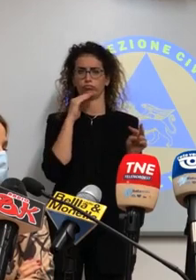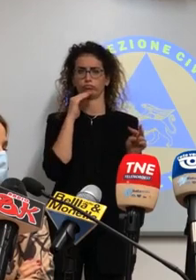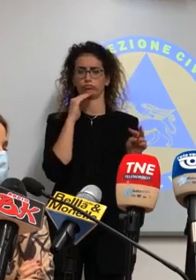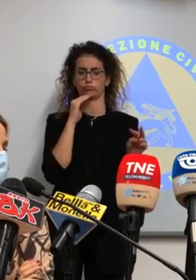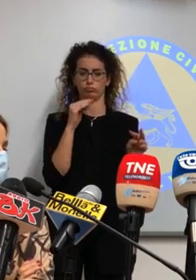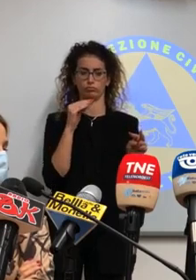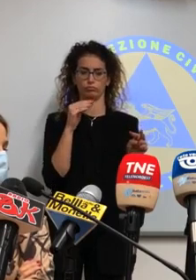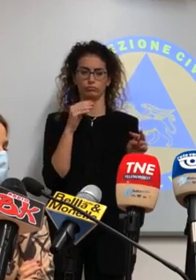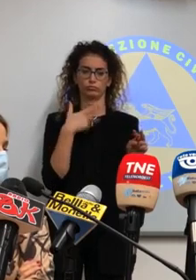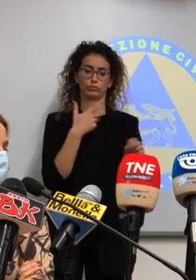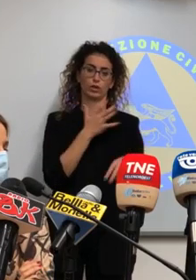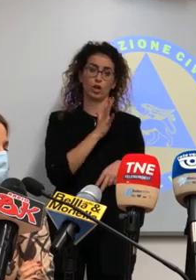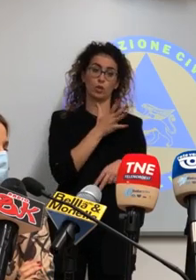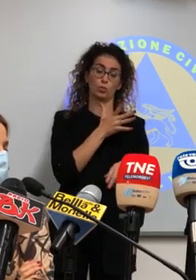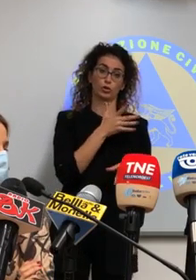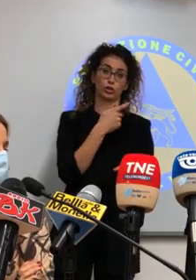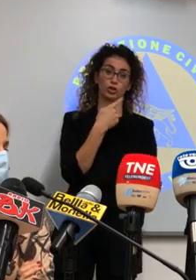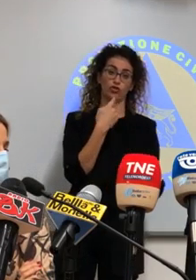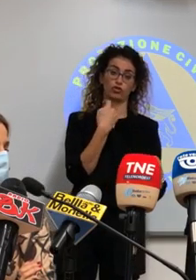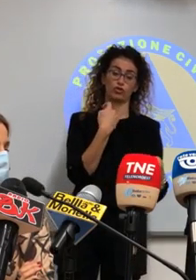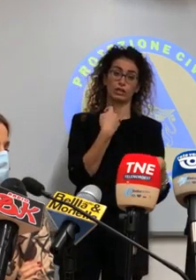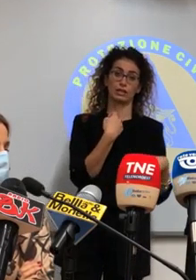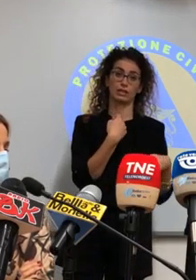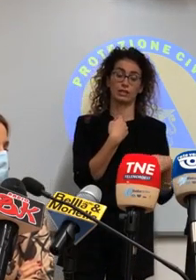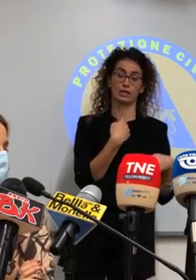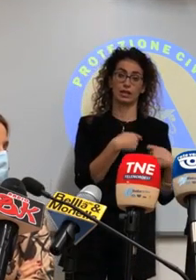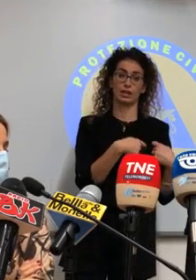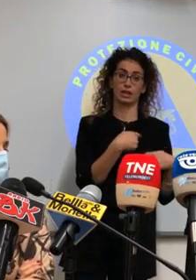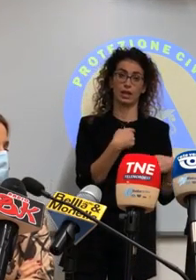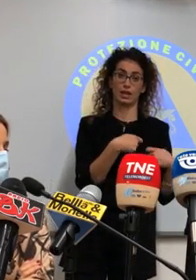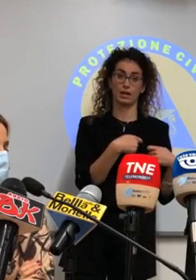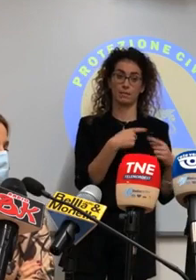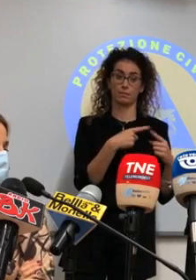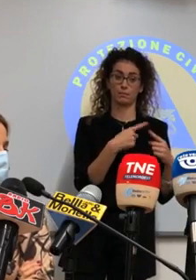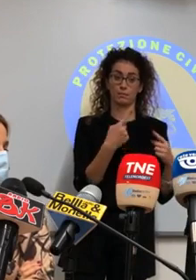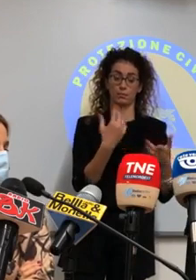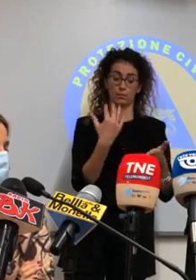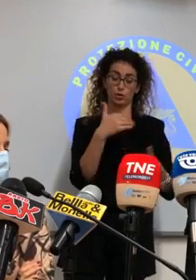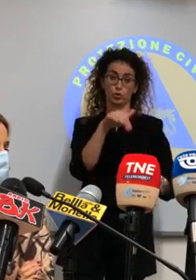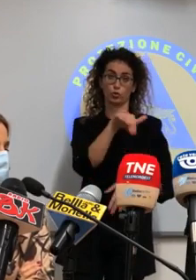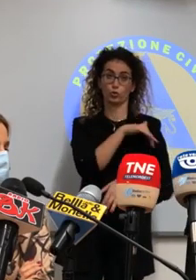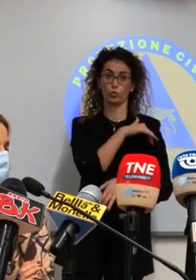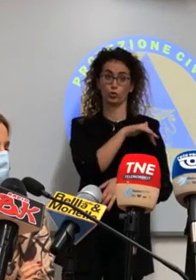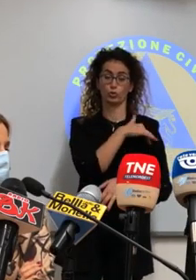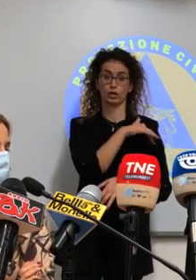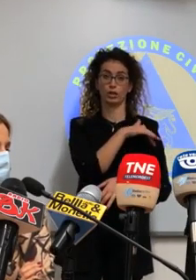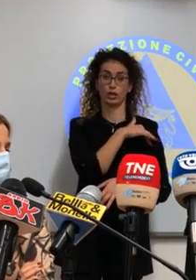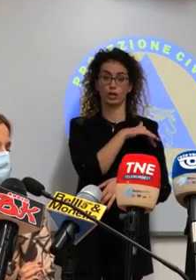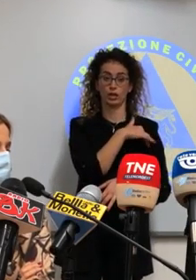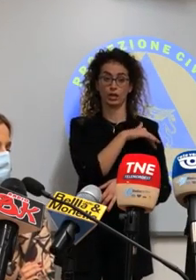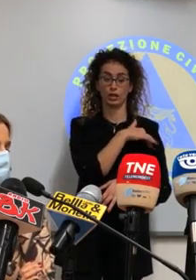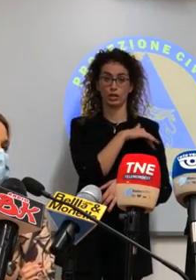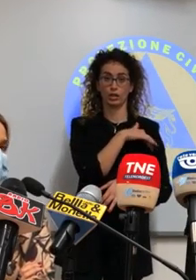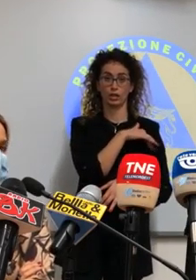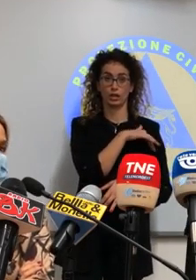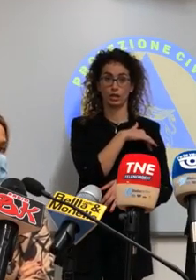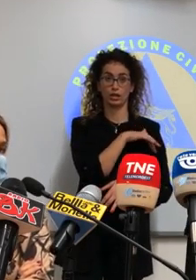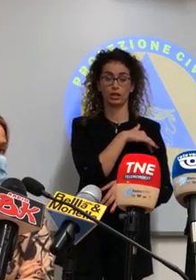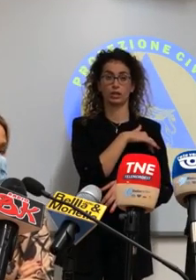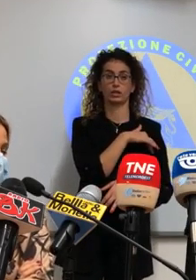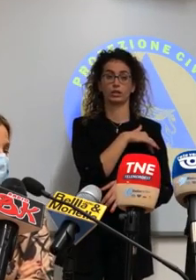Abbiamo dal 15 settembre, per quanto riguarda gli studenti, quindi di tutte